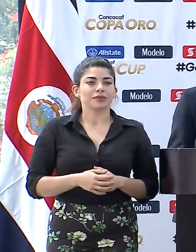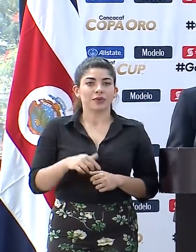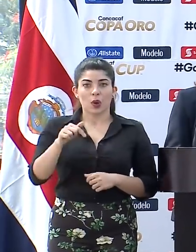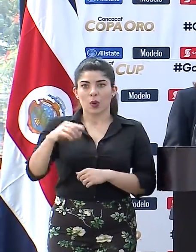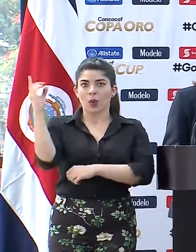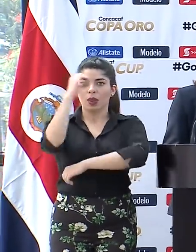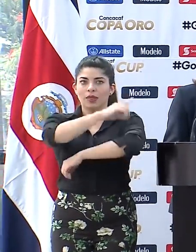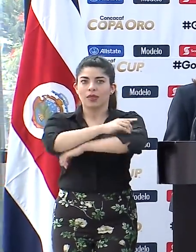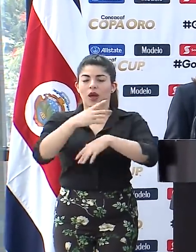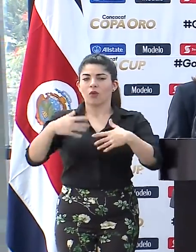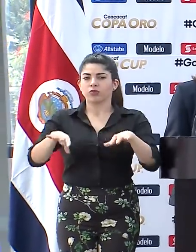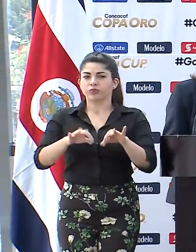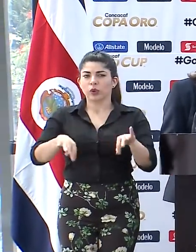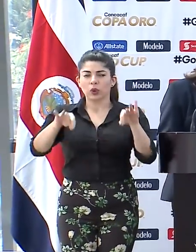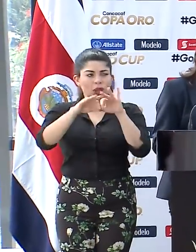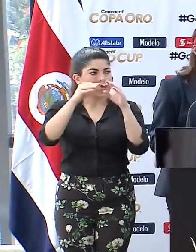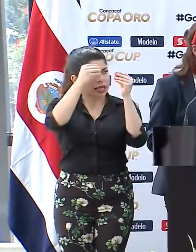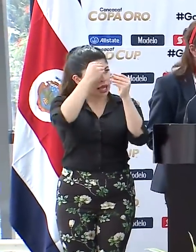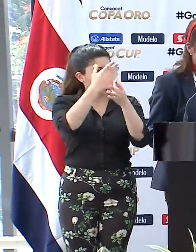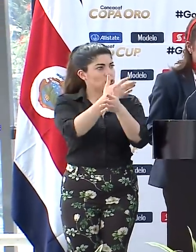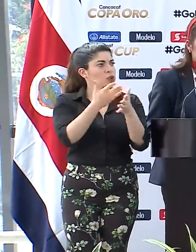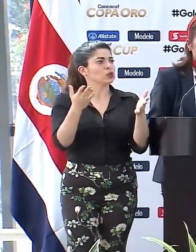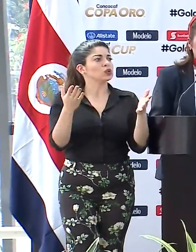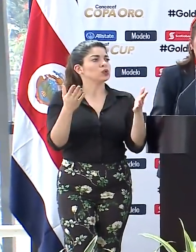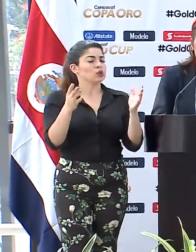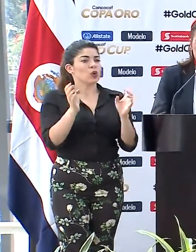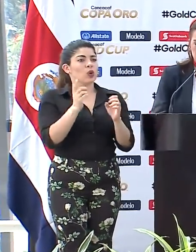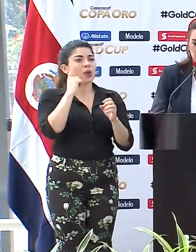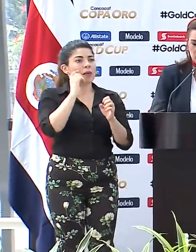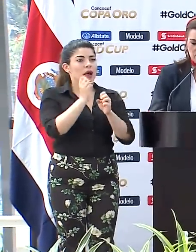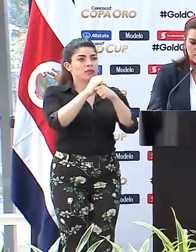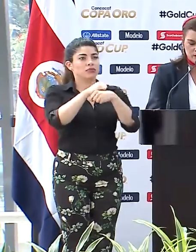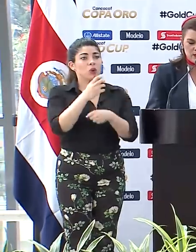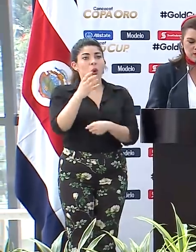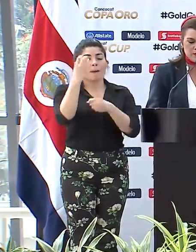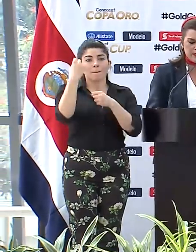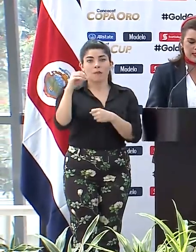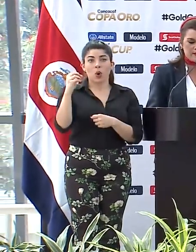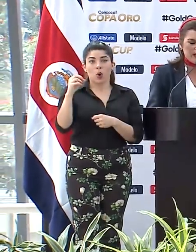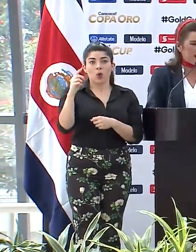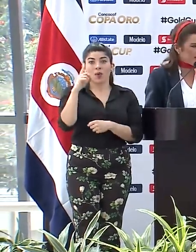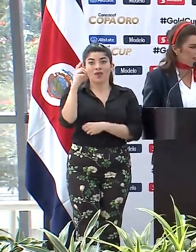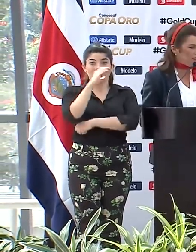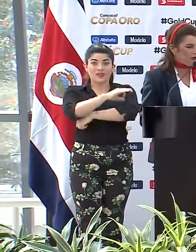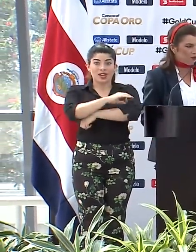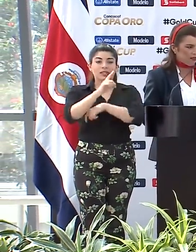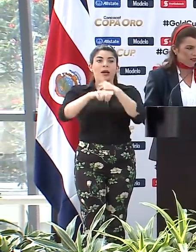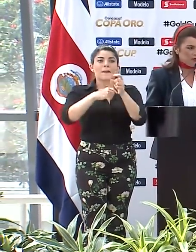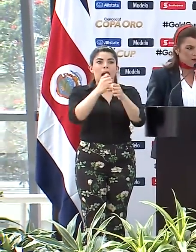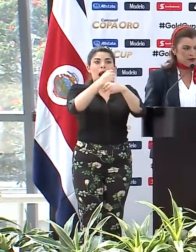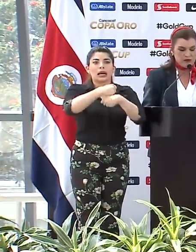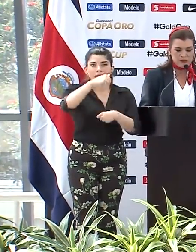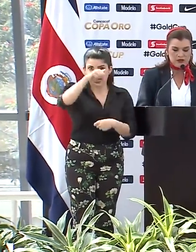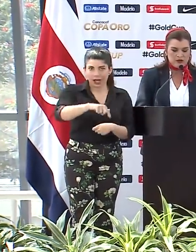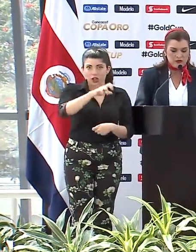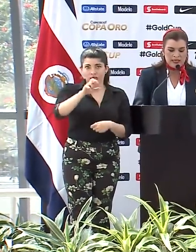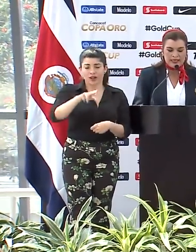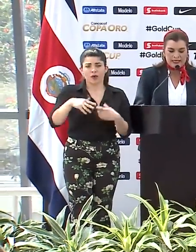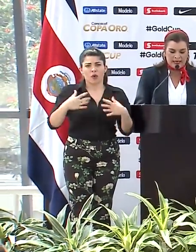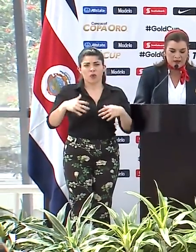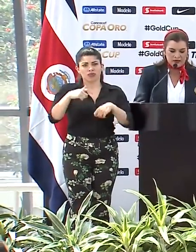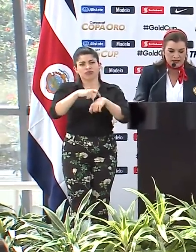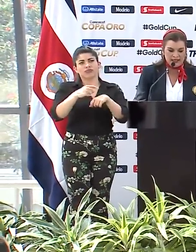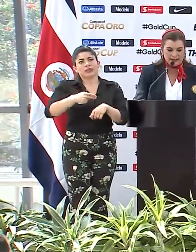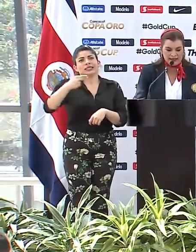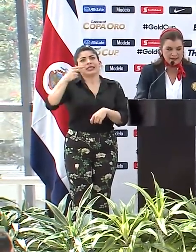día tan importante del anuncio de la realización de la Copa Oro en una de sus fechas aquí en Costa Rica, el momento histórico